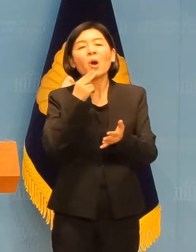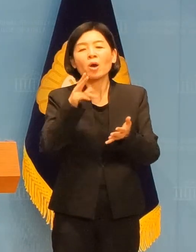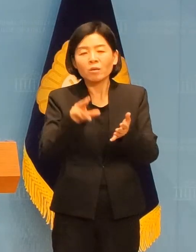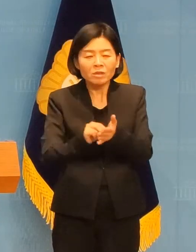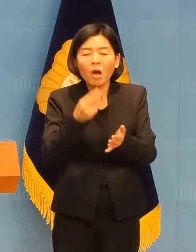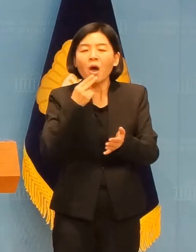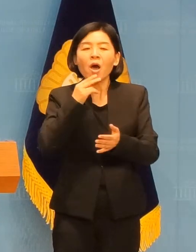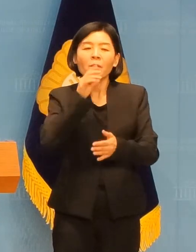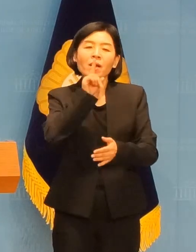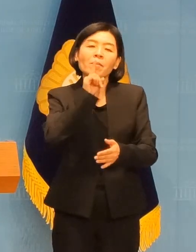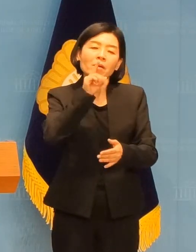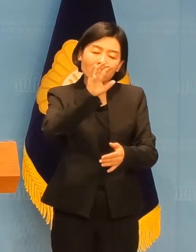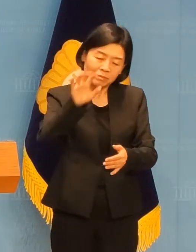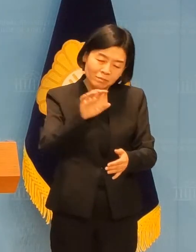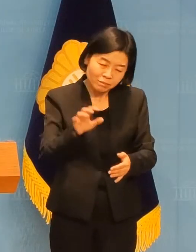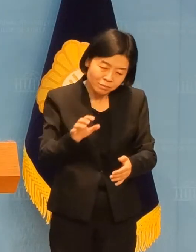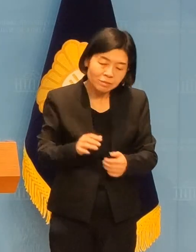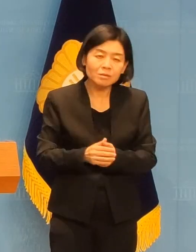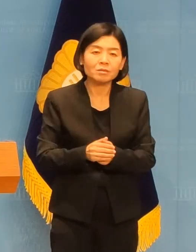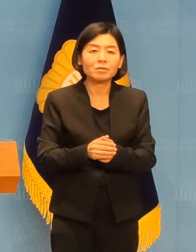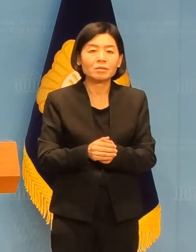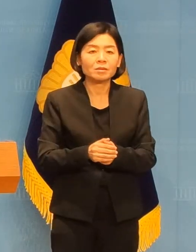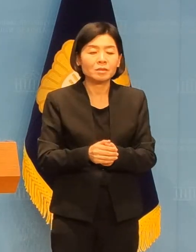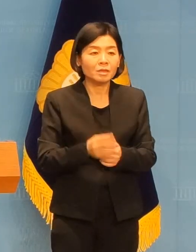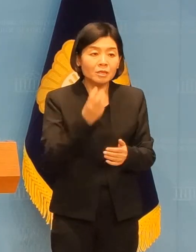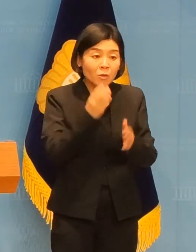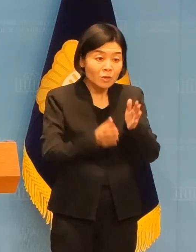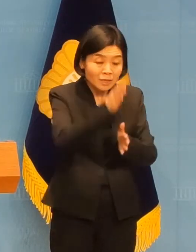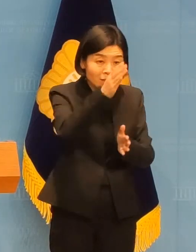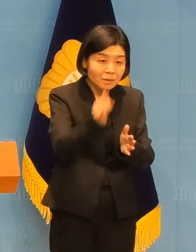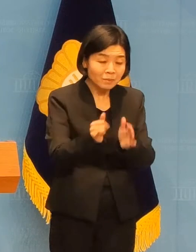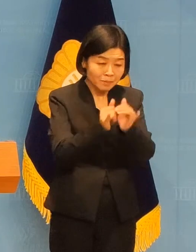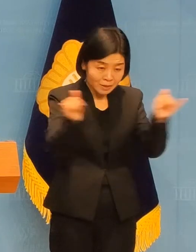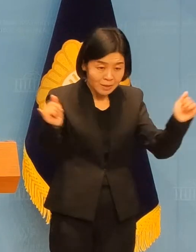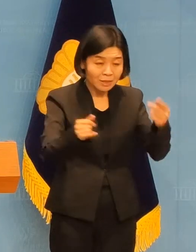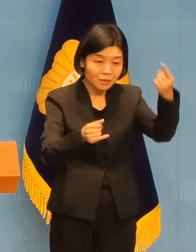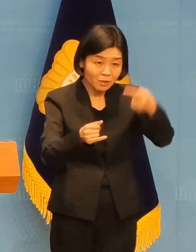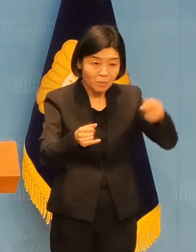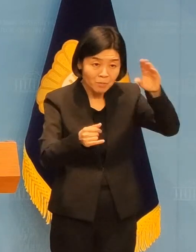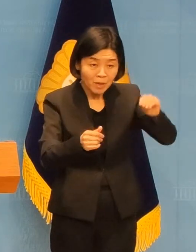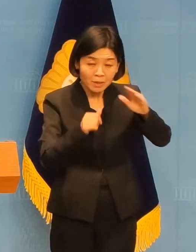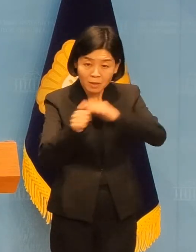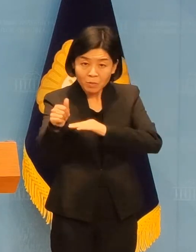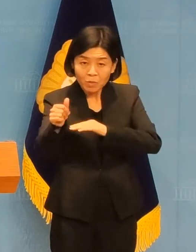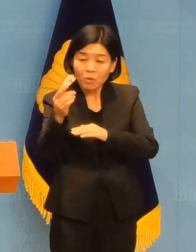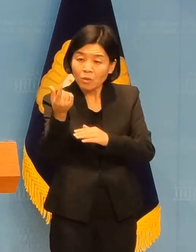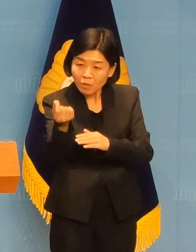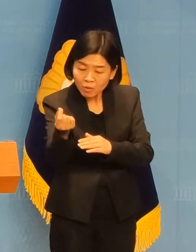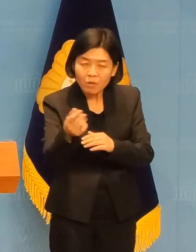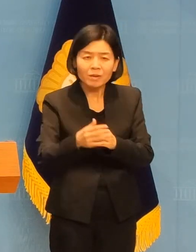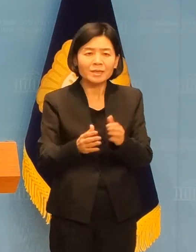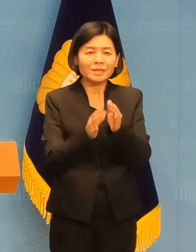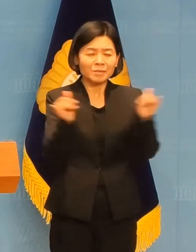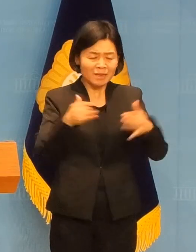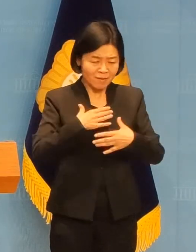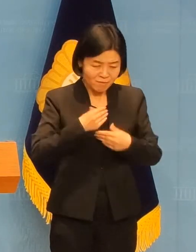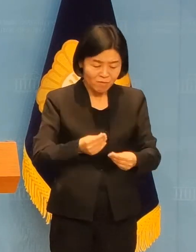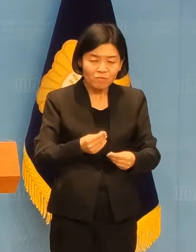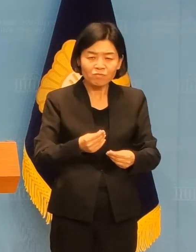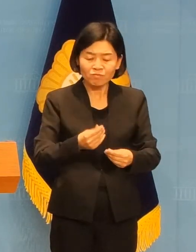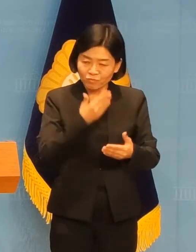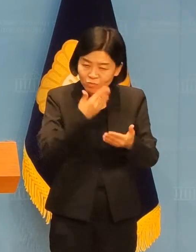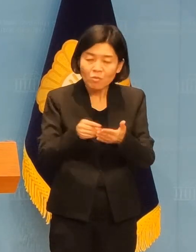있습니다. 천만 서울 시민의 대표라면 더 이상 시민 안전을 외면하지 마십시오.